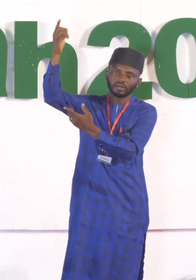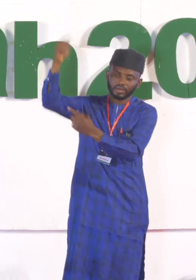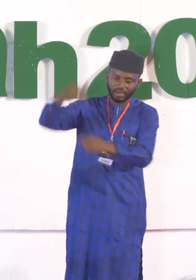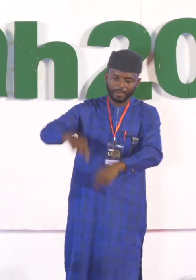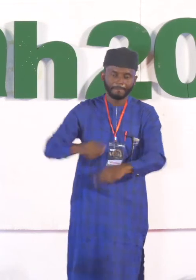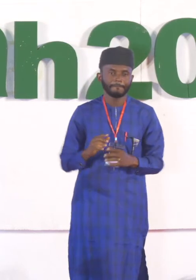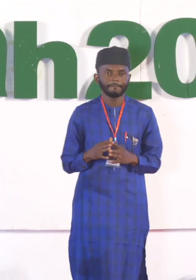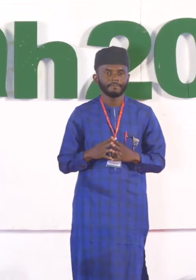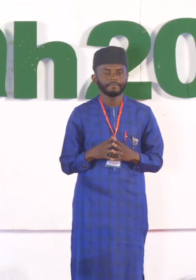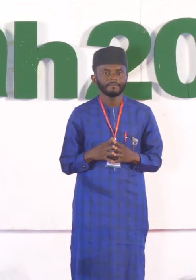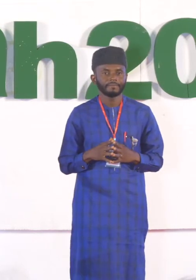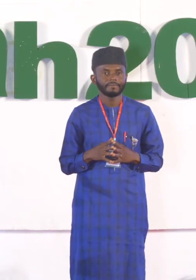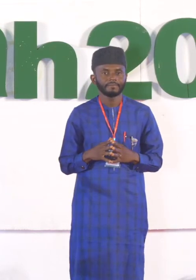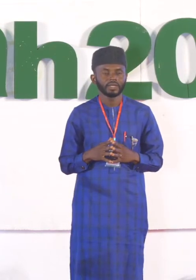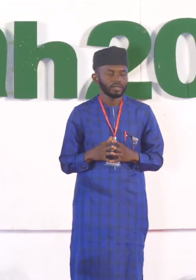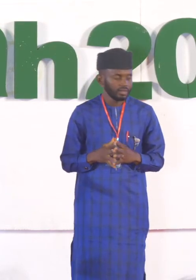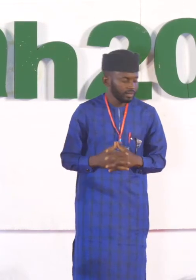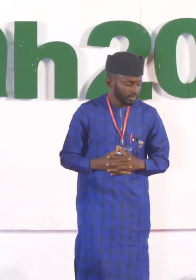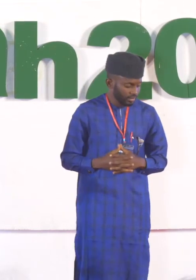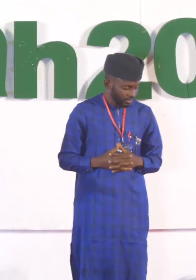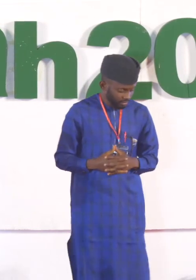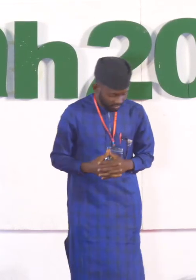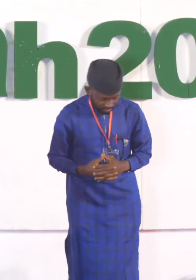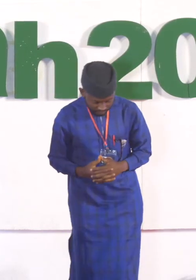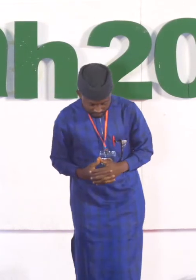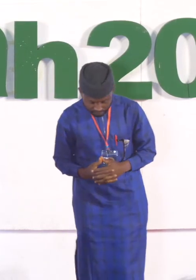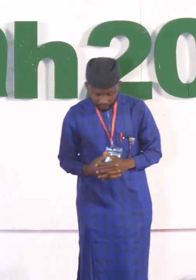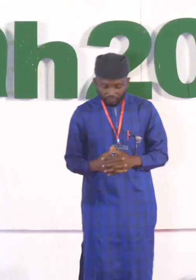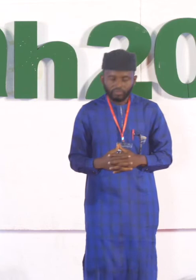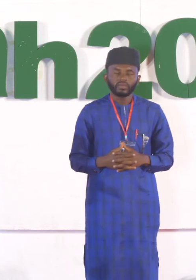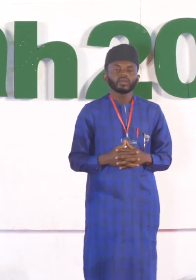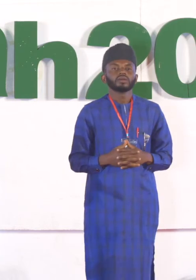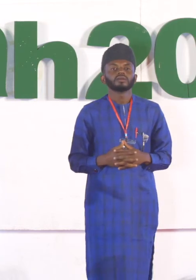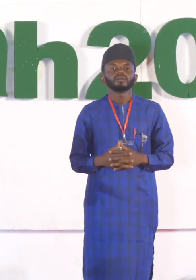وَجَاءَ رَبُّكَ وَالْمَلَكُ صَفًّا